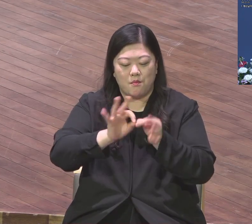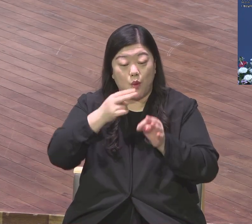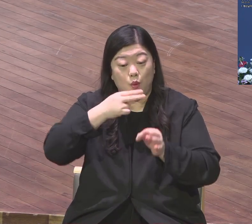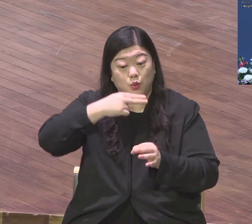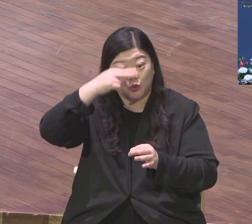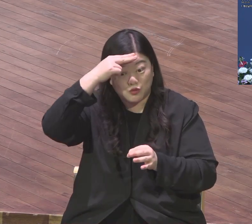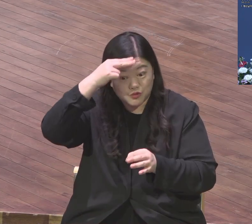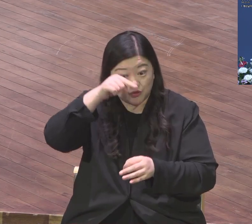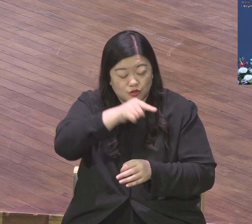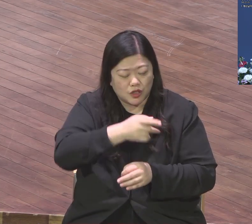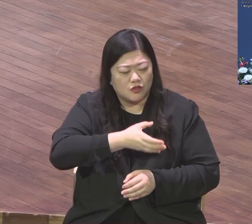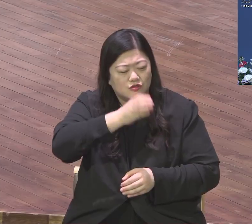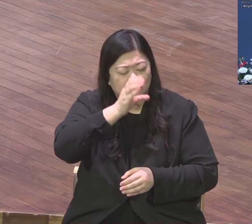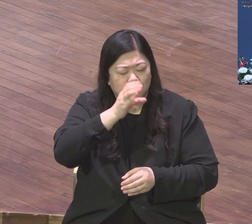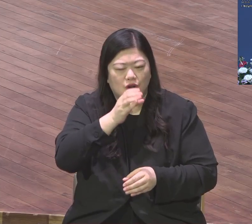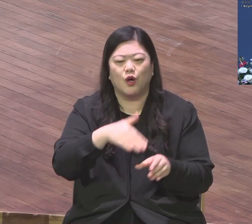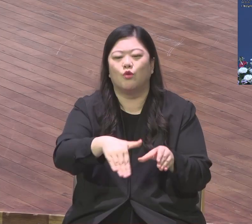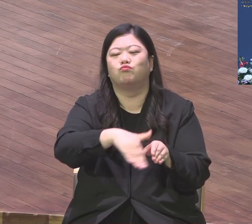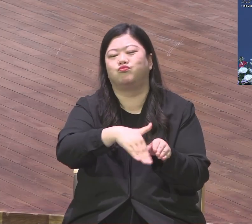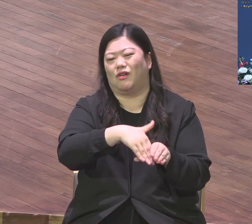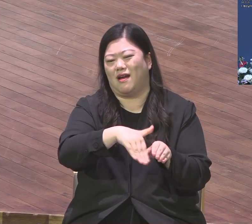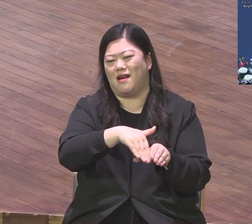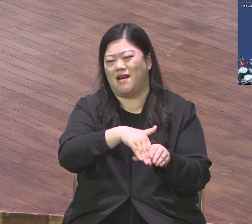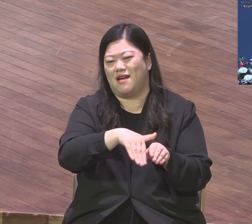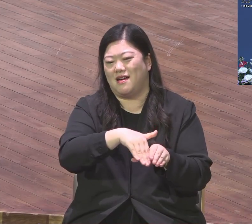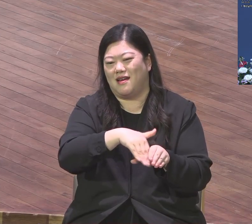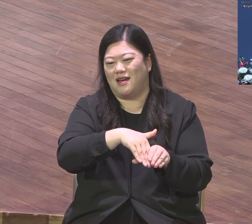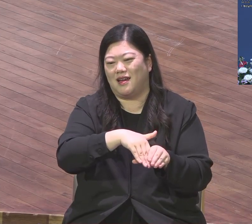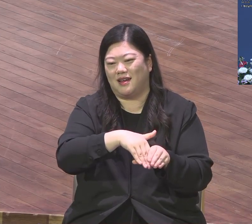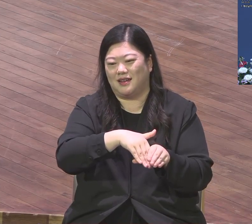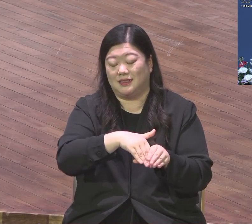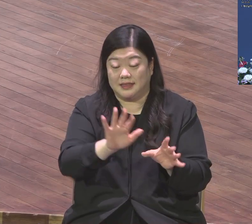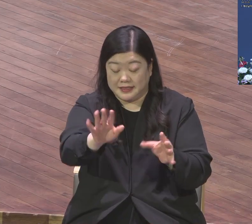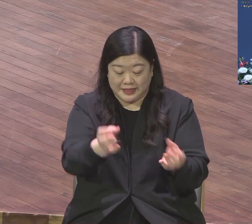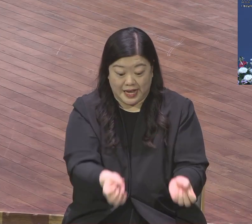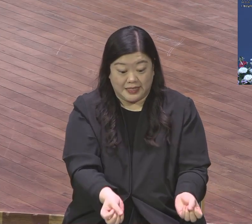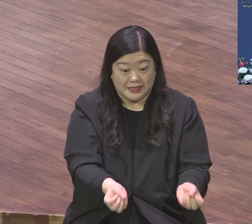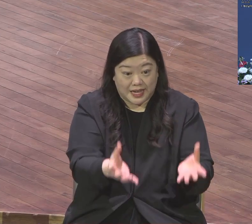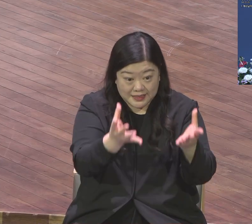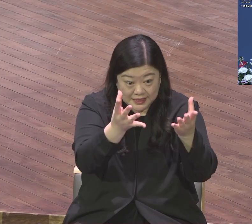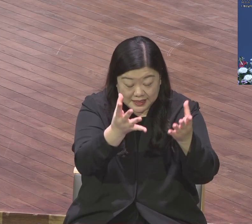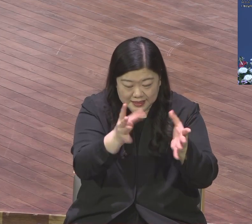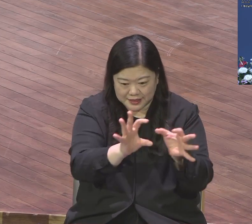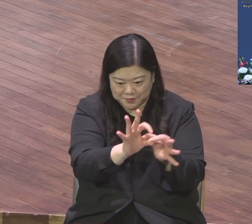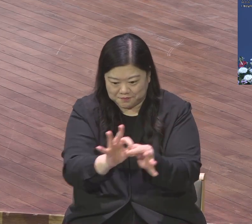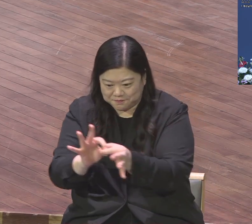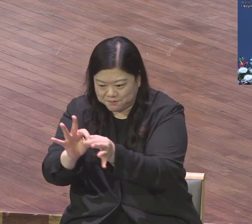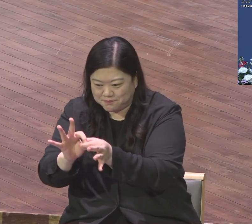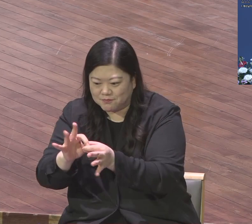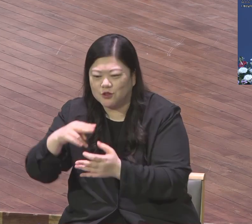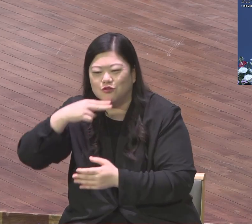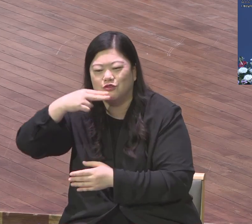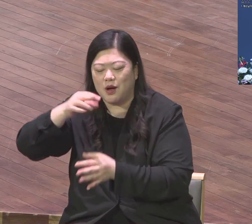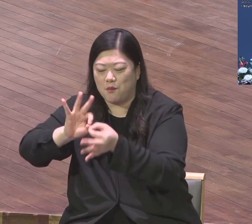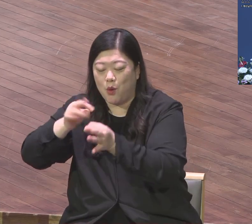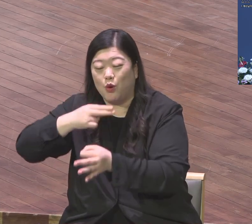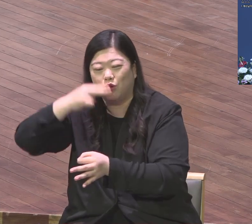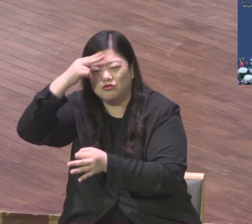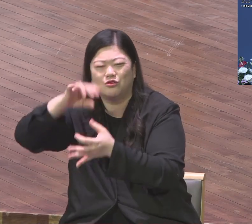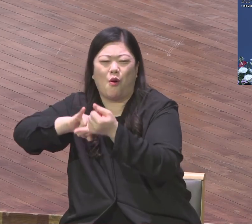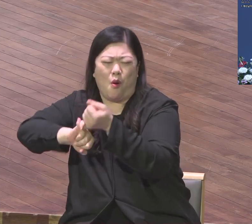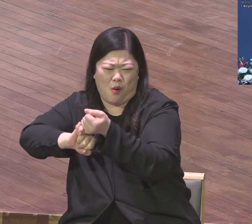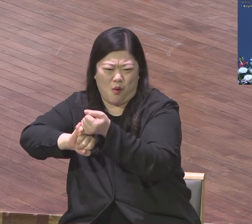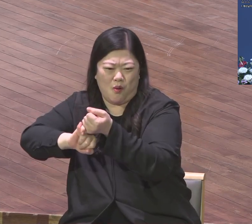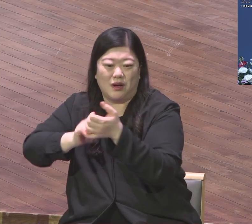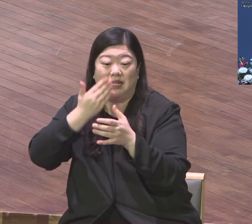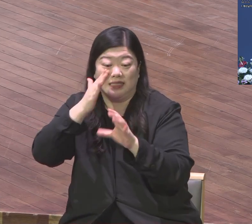아주 귀한 음료수죠. 자, 잔치 그러면 포도주가 연상될 만큼 중요한, 그런데 이런